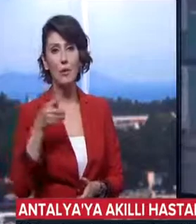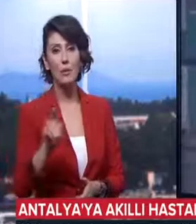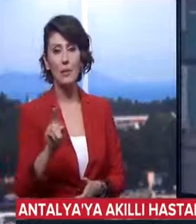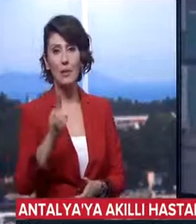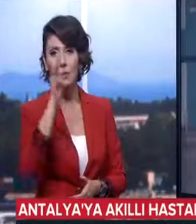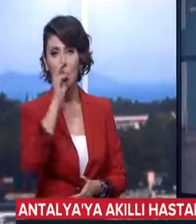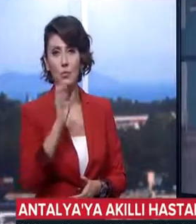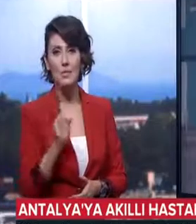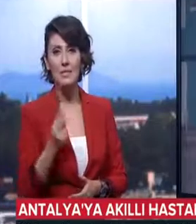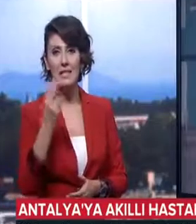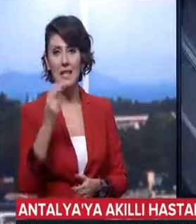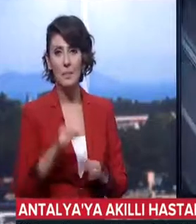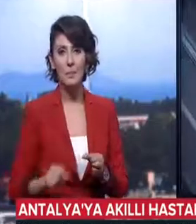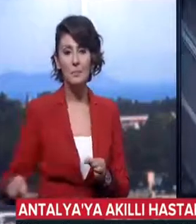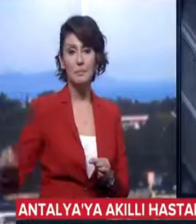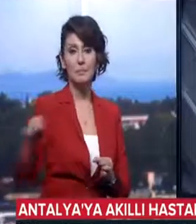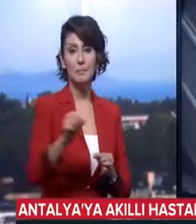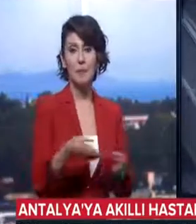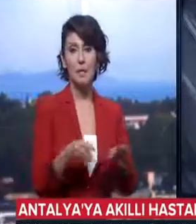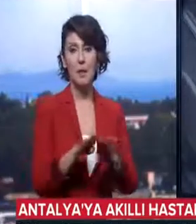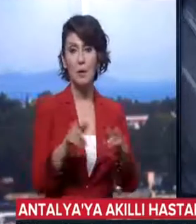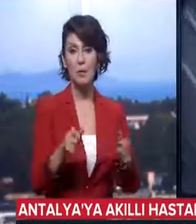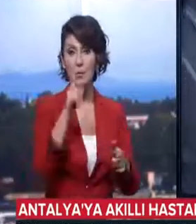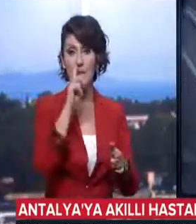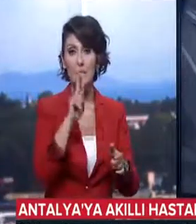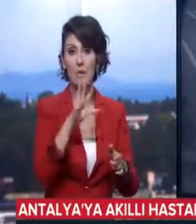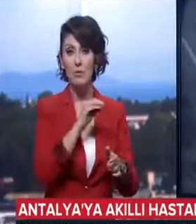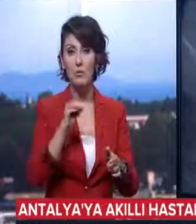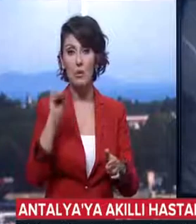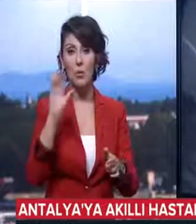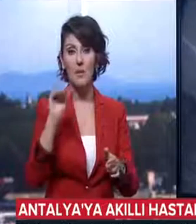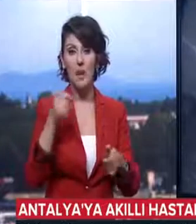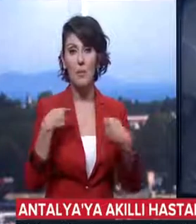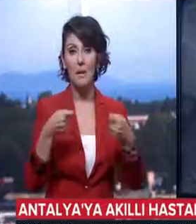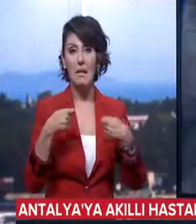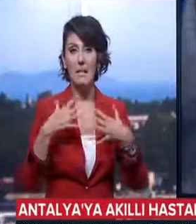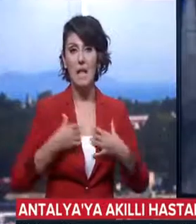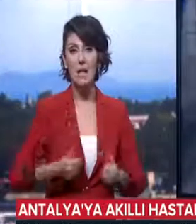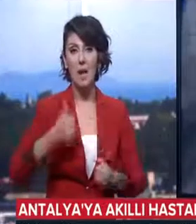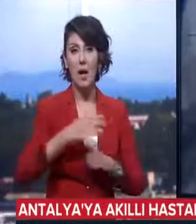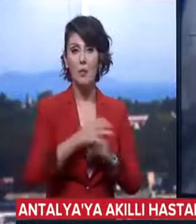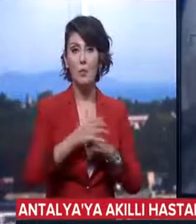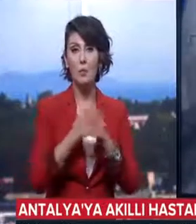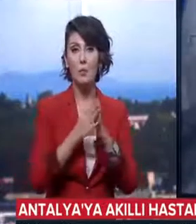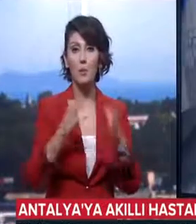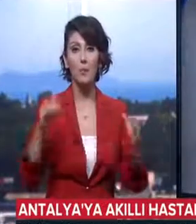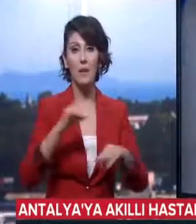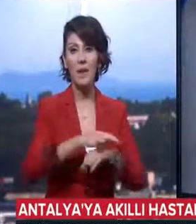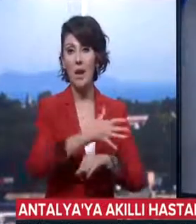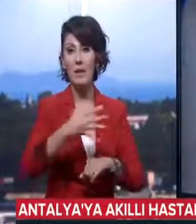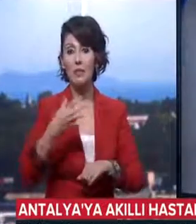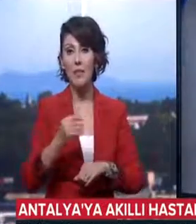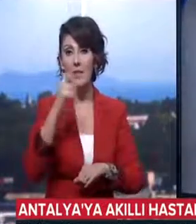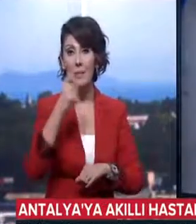...54.307 metrekare kapalı alan... ...125 milyon liralık maliyet. Sağlık Bakanlığı Antalya'ya büyük bir hastane kazandırdı.